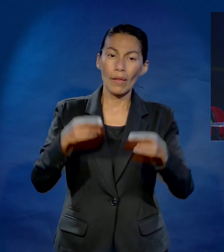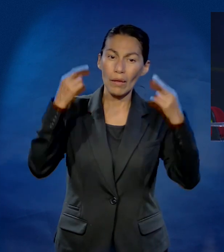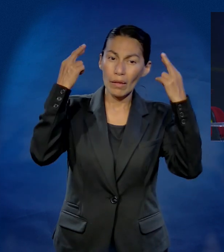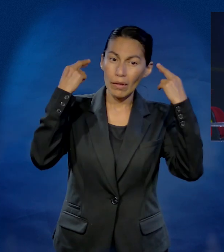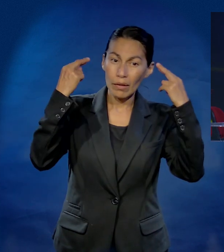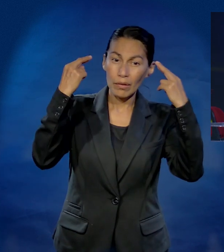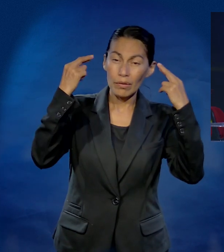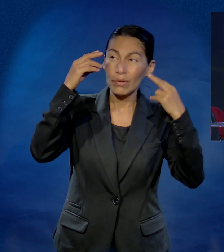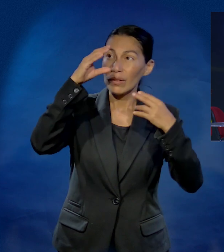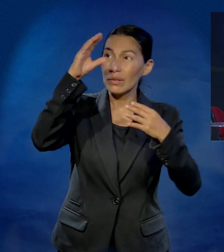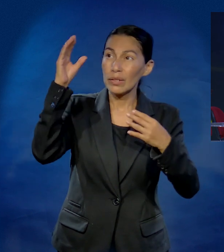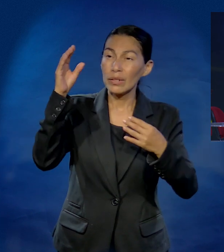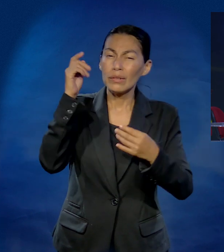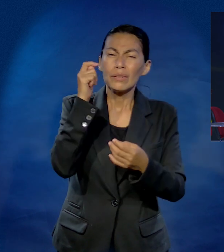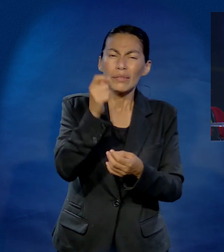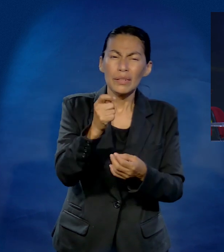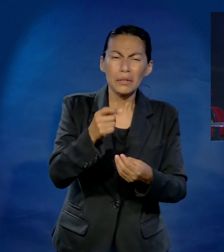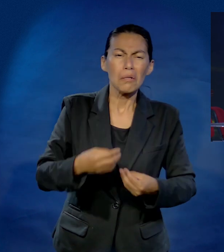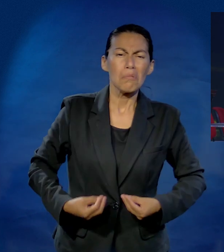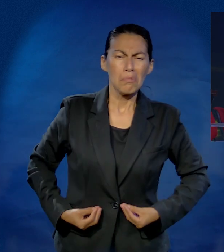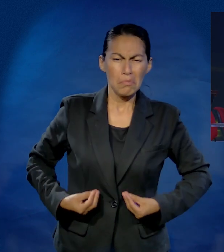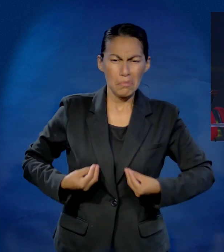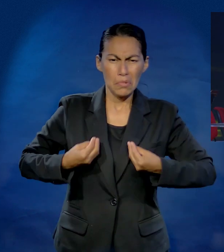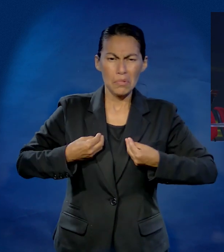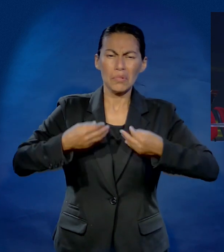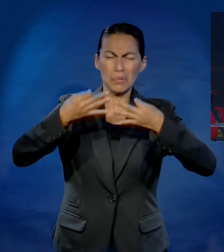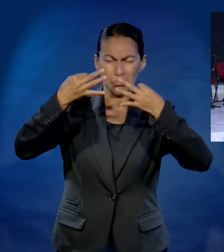cosa? Vida y paz.